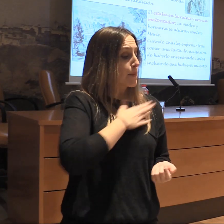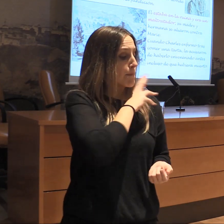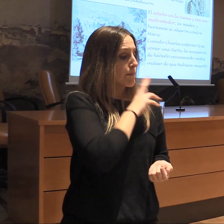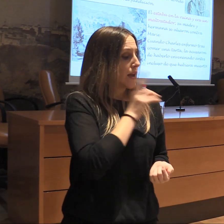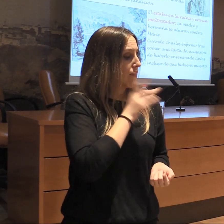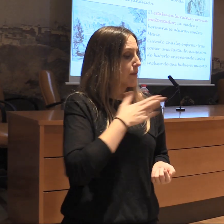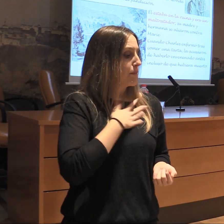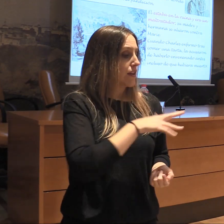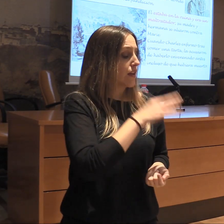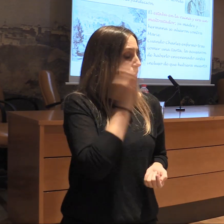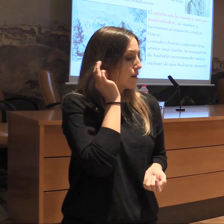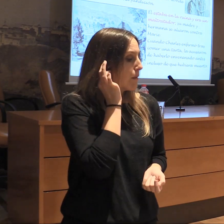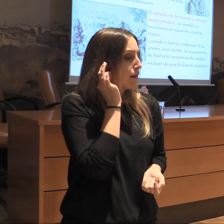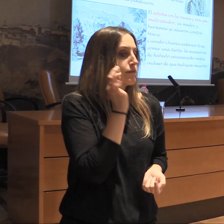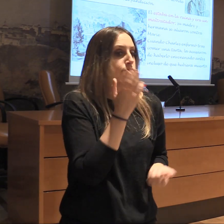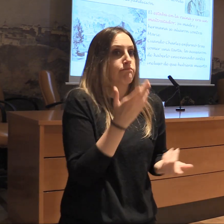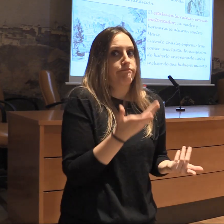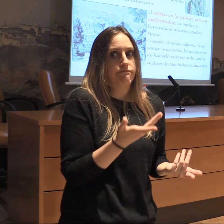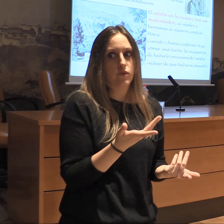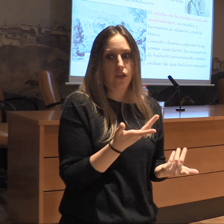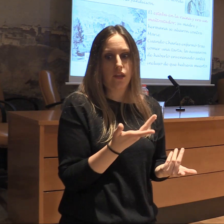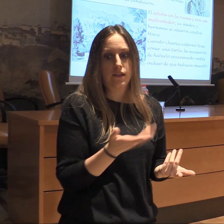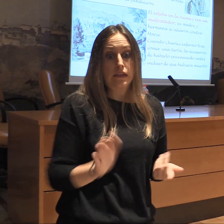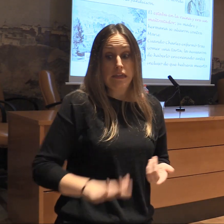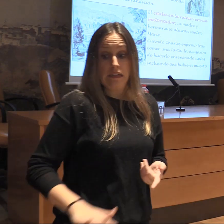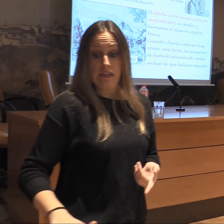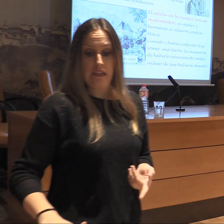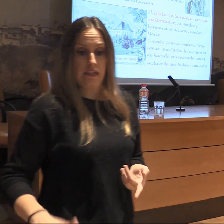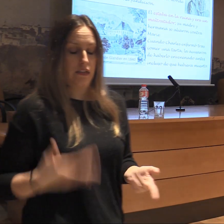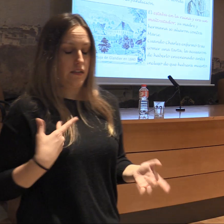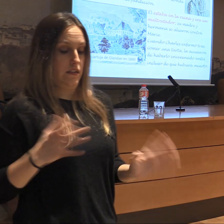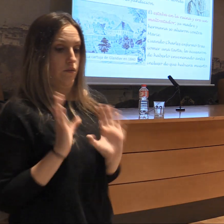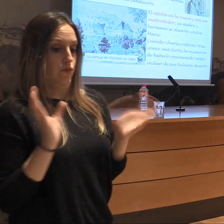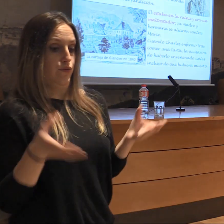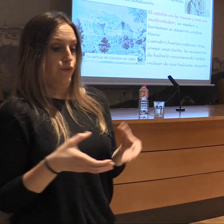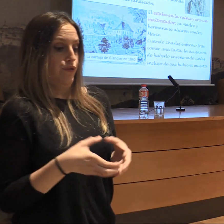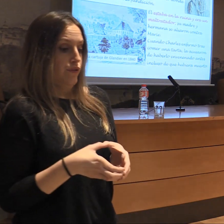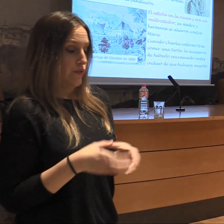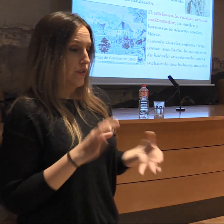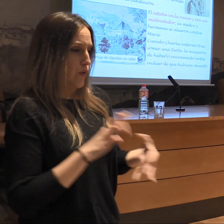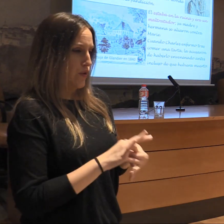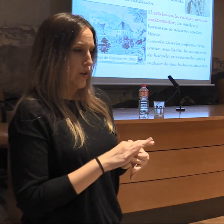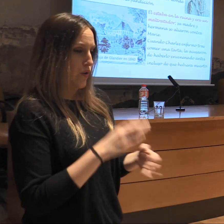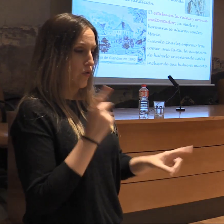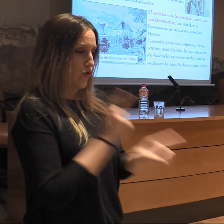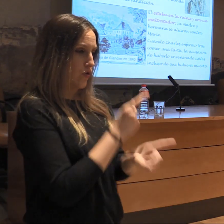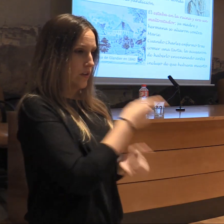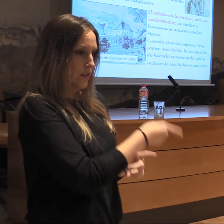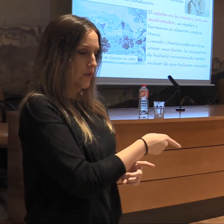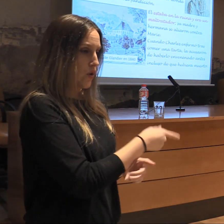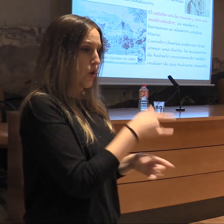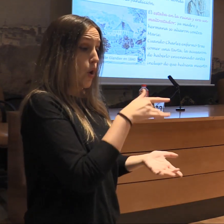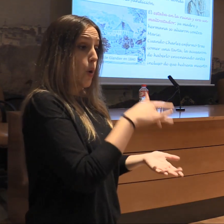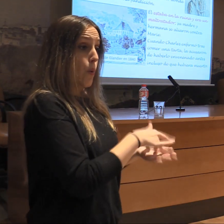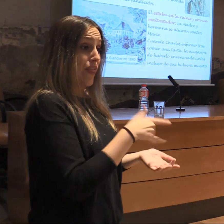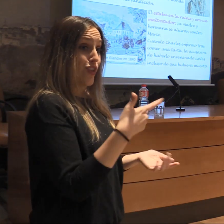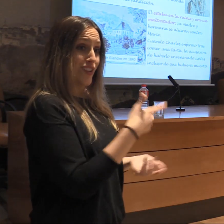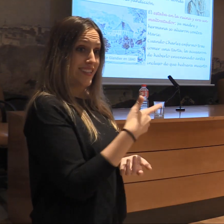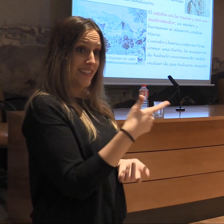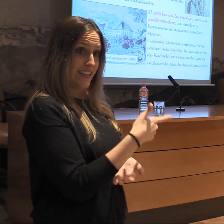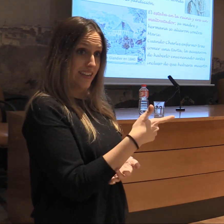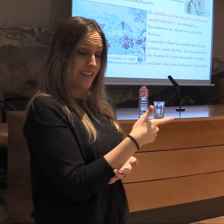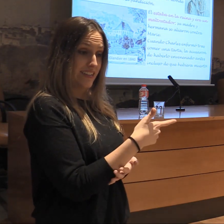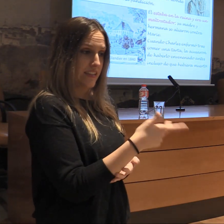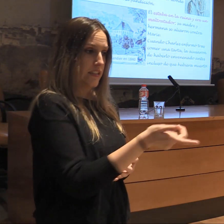vivían con ellos, se coaligaron contra Marie. Entonces, cuando Charles enfermó, tras haber comido una tarta estando